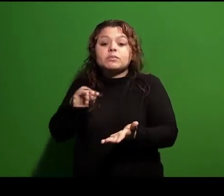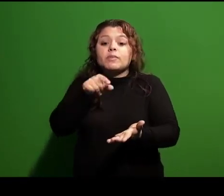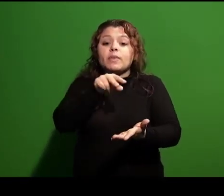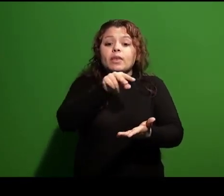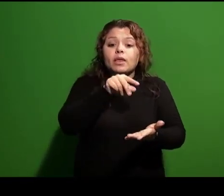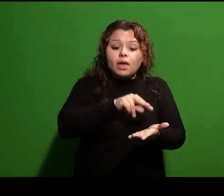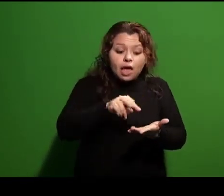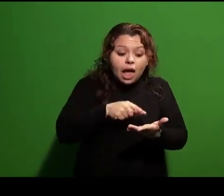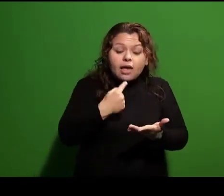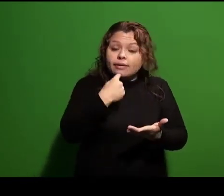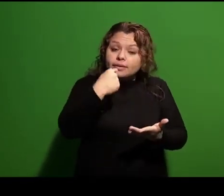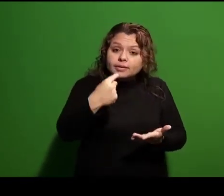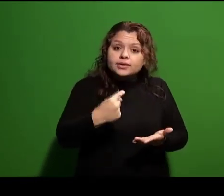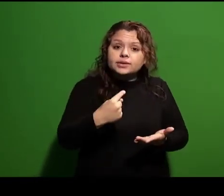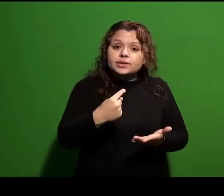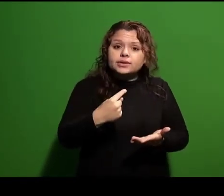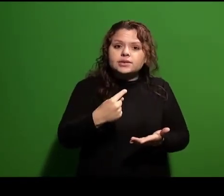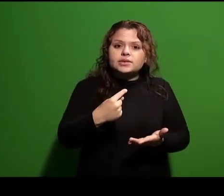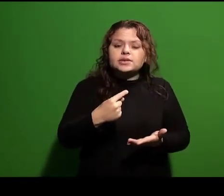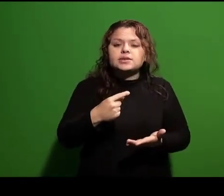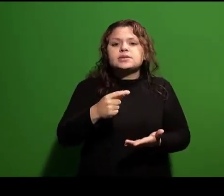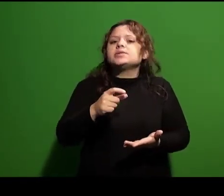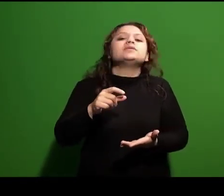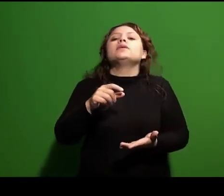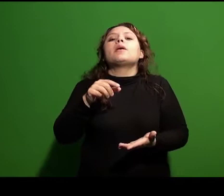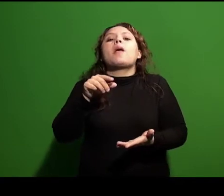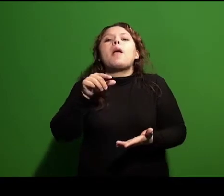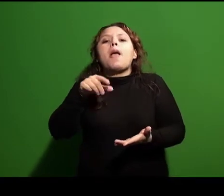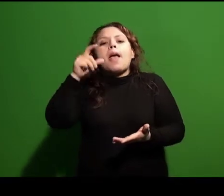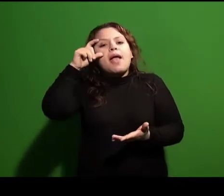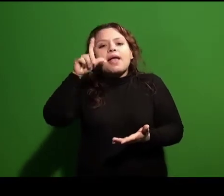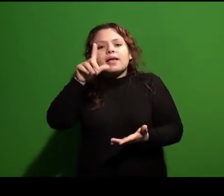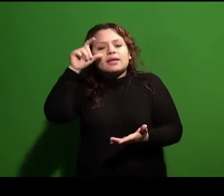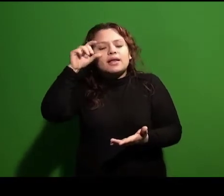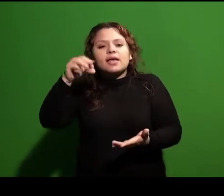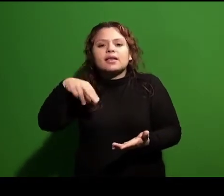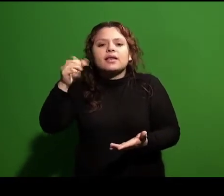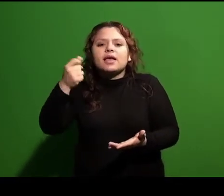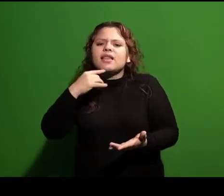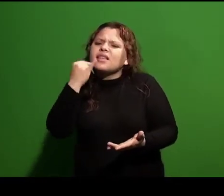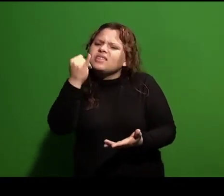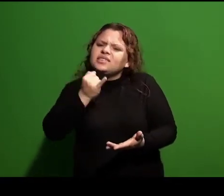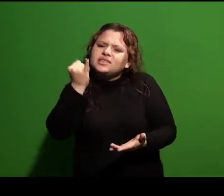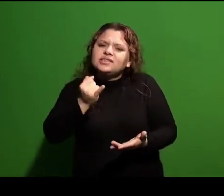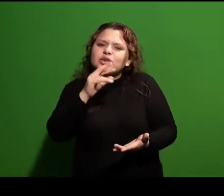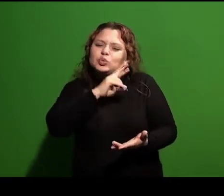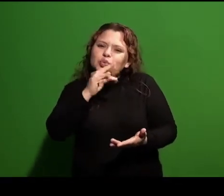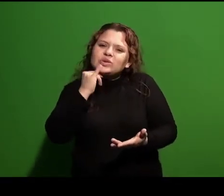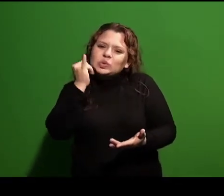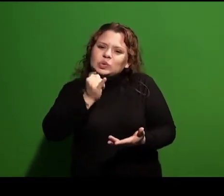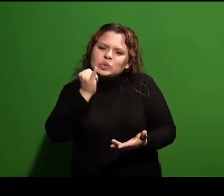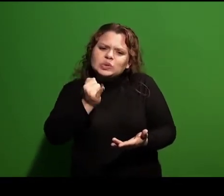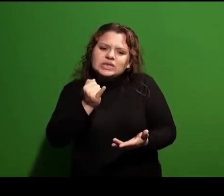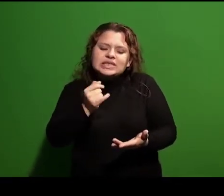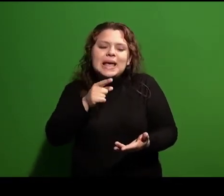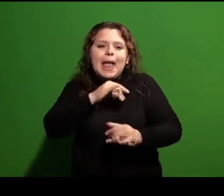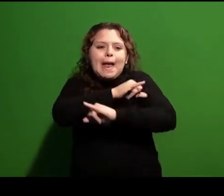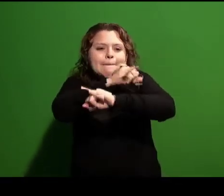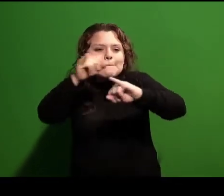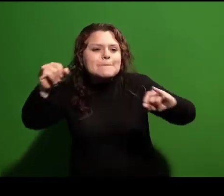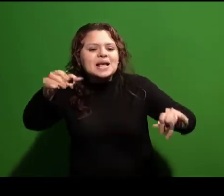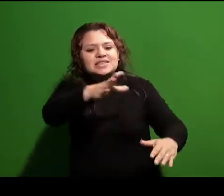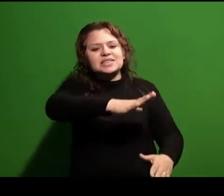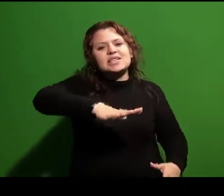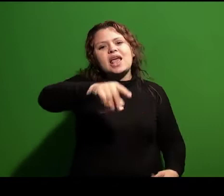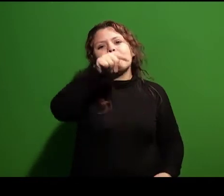Comentando Apocalipsis 3, 15 y 16, Elena de White afirma: el mensaje a la iglesia de la Odisea se aplica